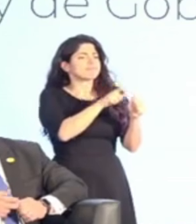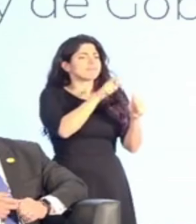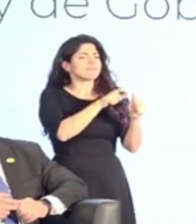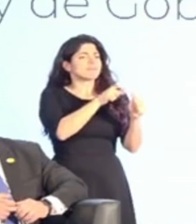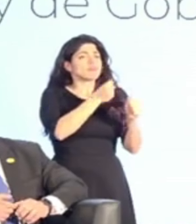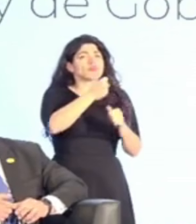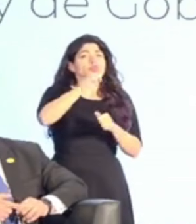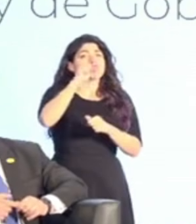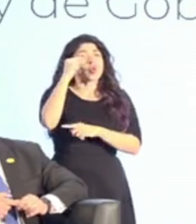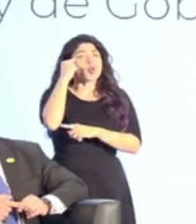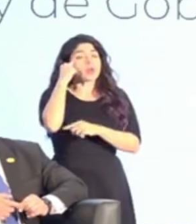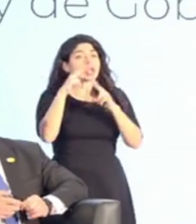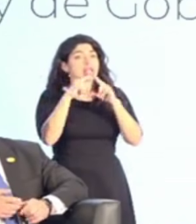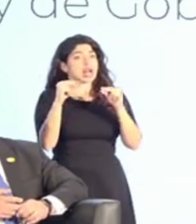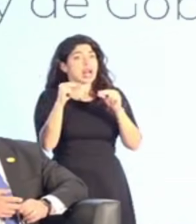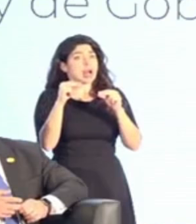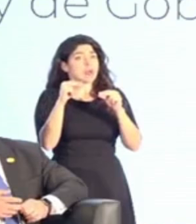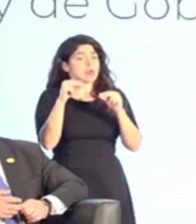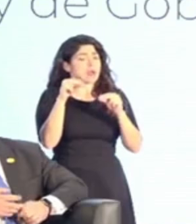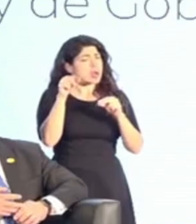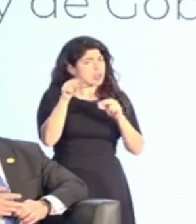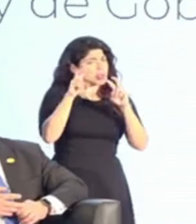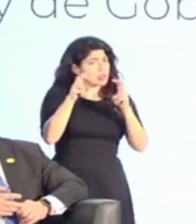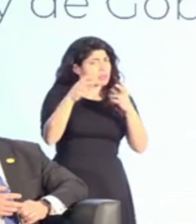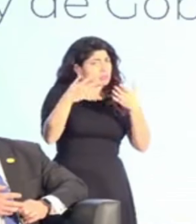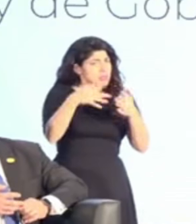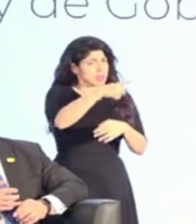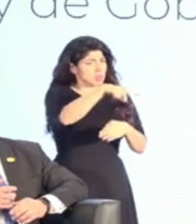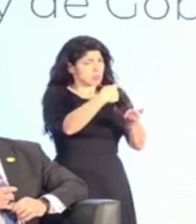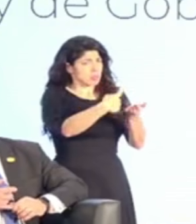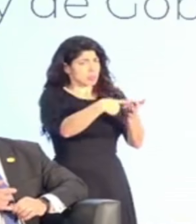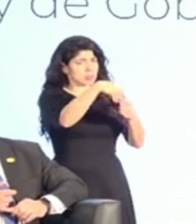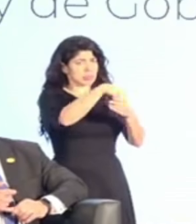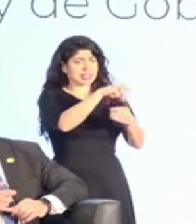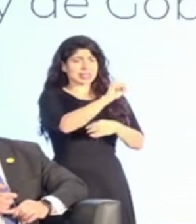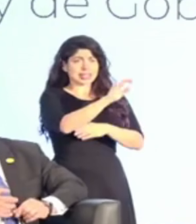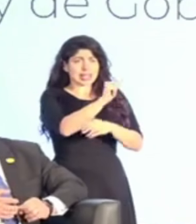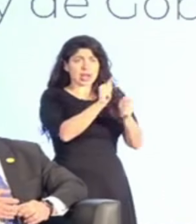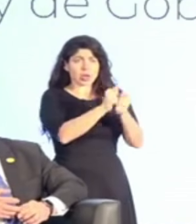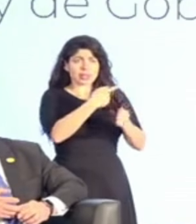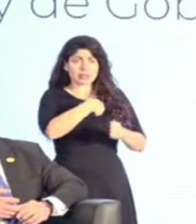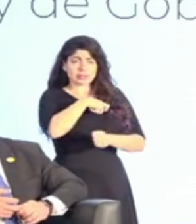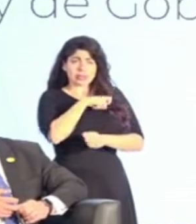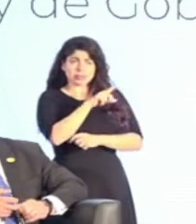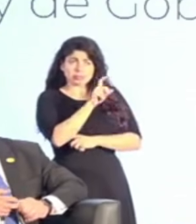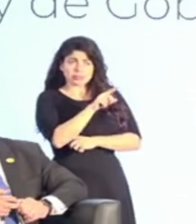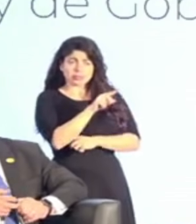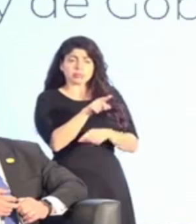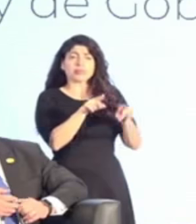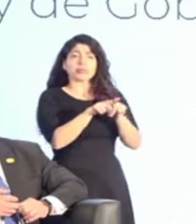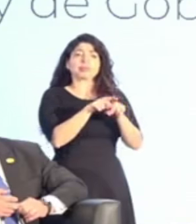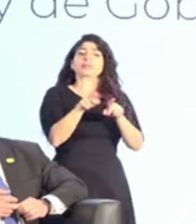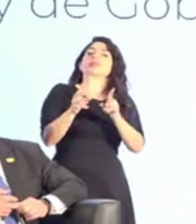opositores políticos en Nicaragua. Este tema se abordó dentro del marco de la cumbre de SICA España y también dentro de